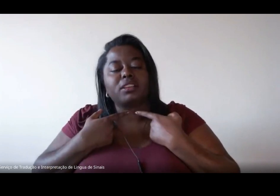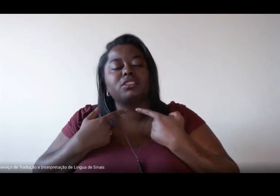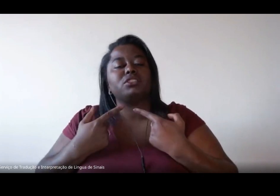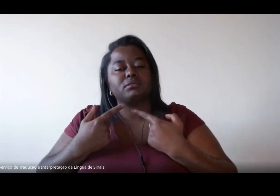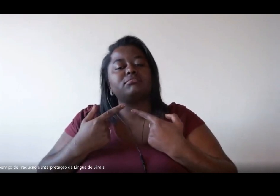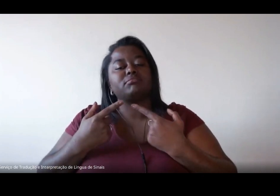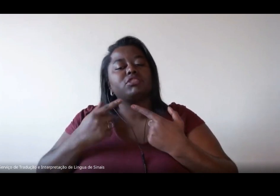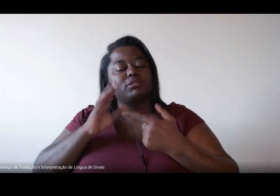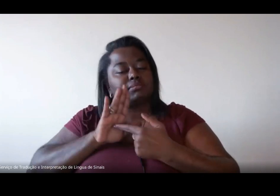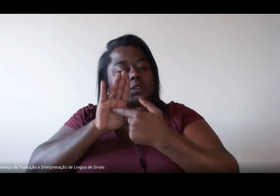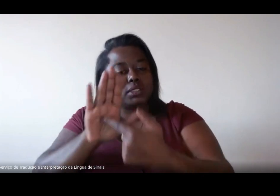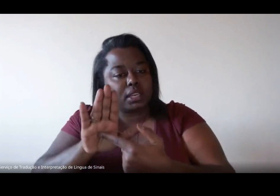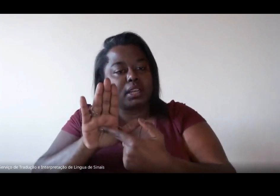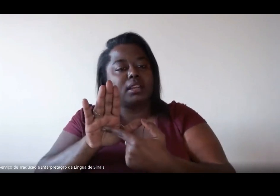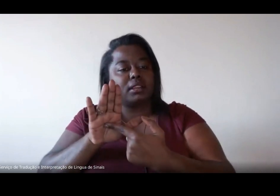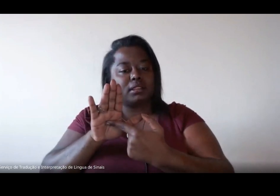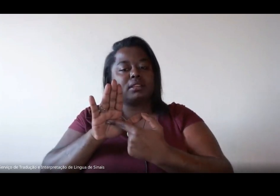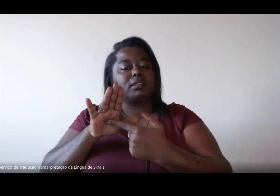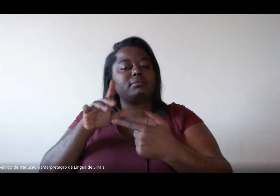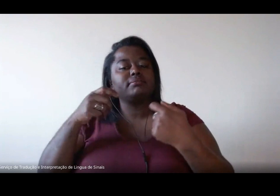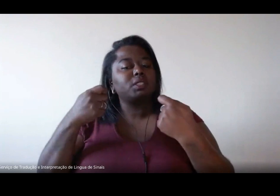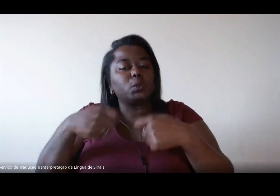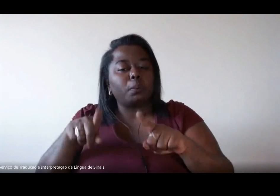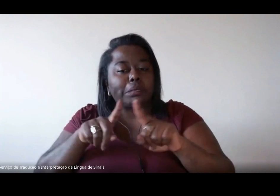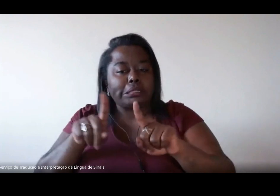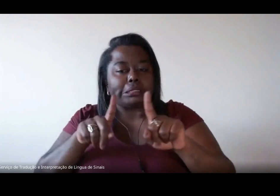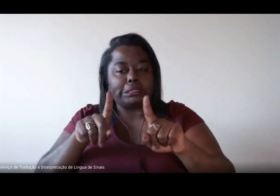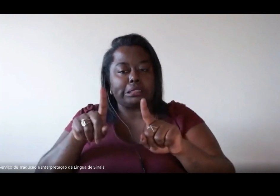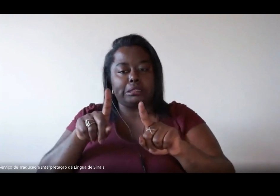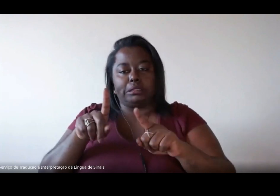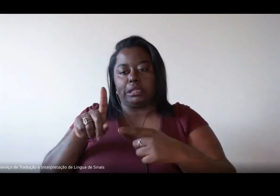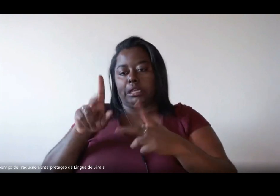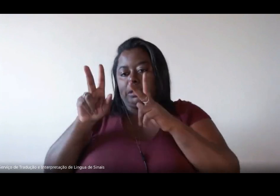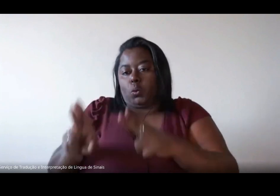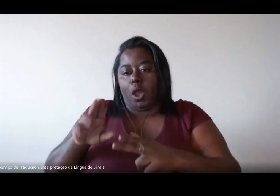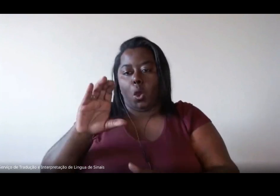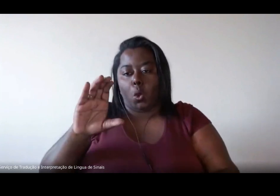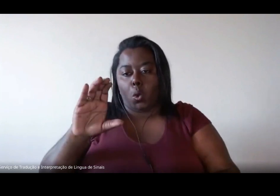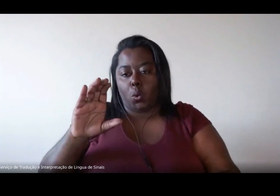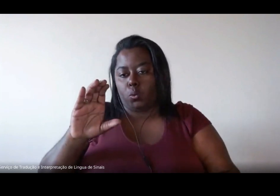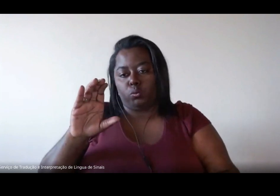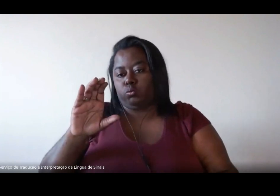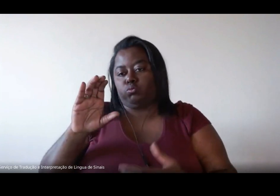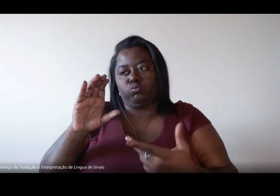essa vontade, né, esse desejo de mostrar que não precisa ser um Chateaubriand da